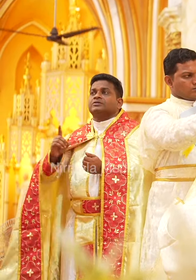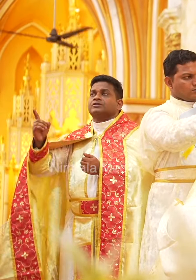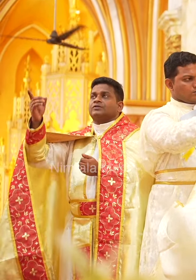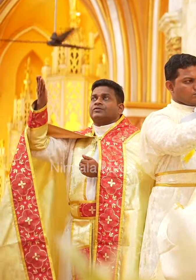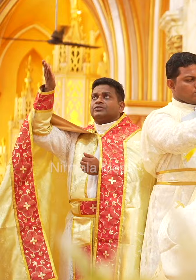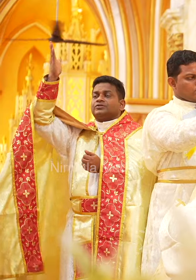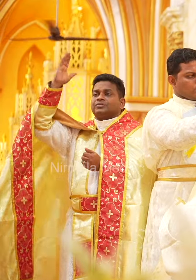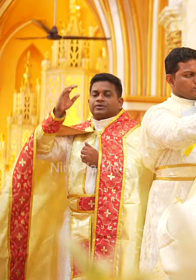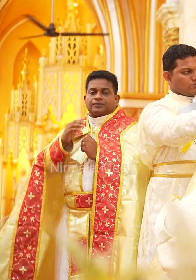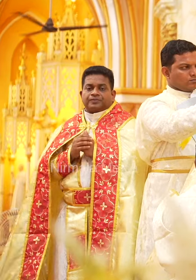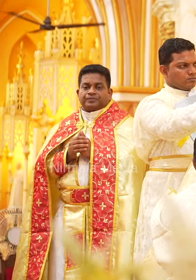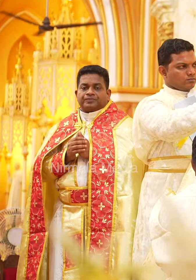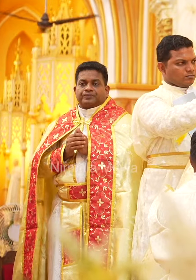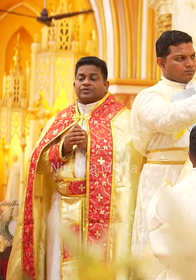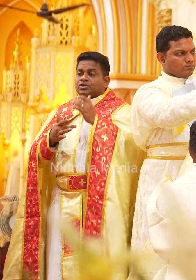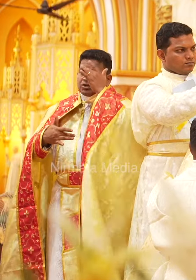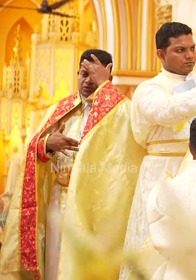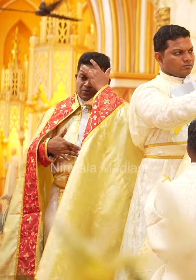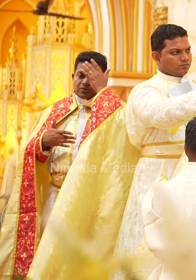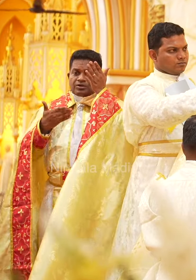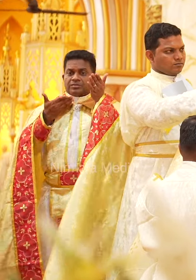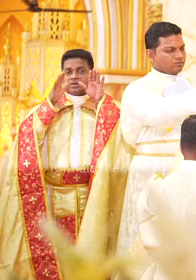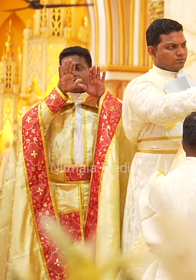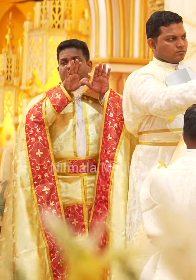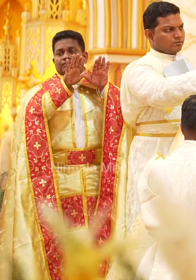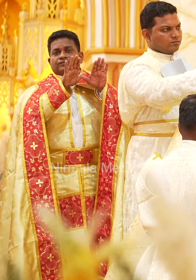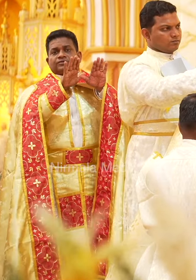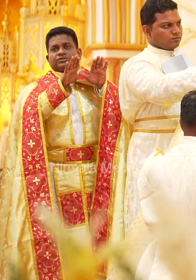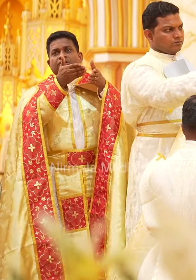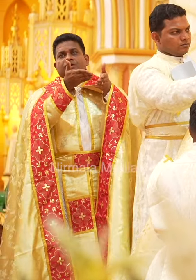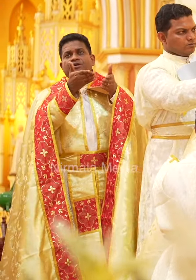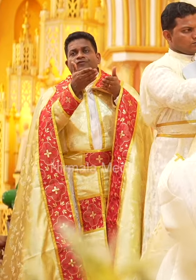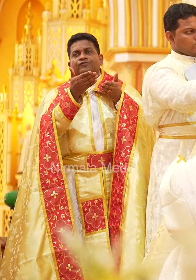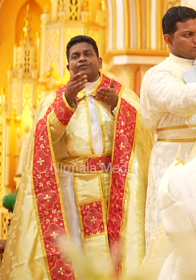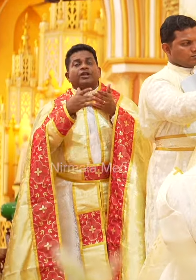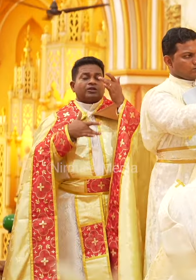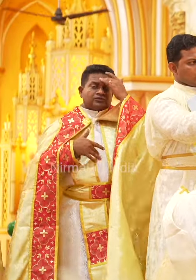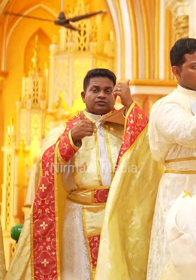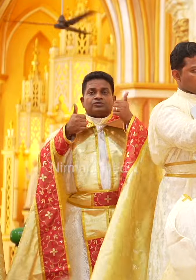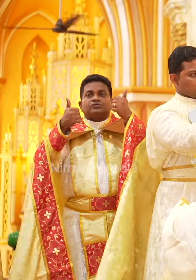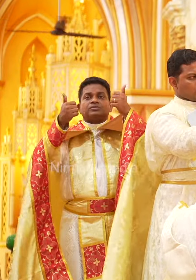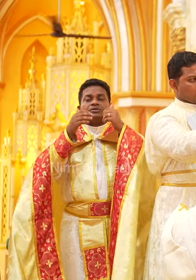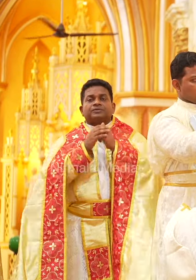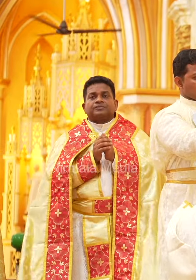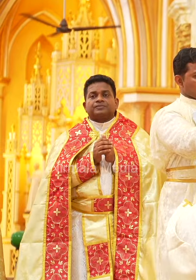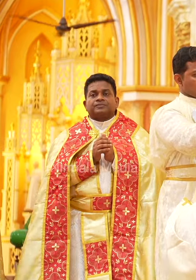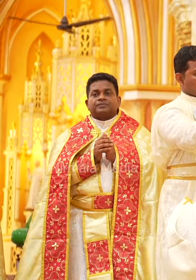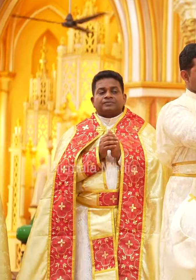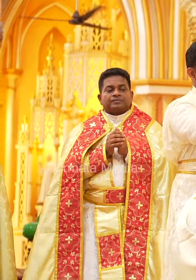കർത്താവായ ദൈവമേ, രോഗികളുടെ മേൽ കൈകൾ വെച്ച് അവരെ സുഖപ്പെടുത്തുന്നതിന്